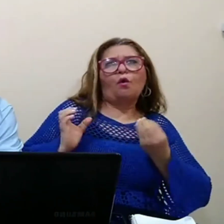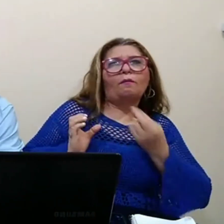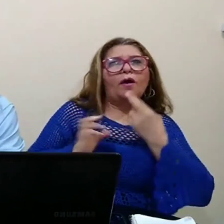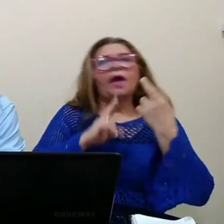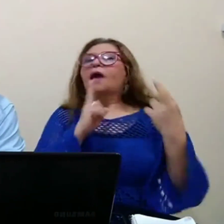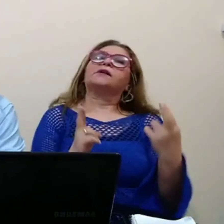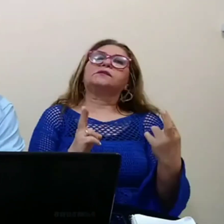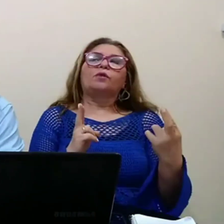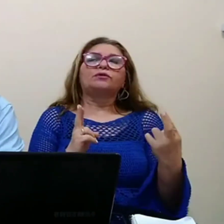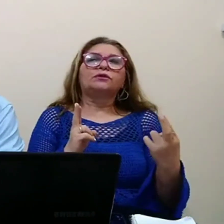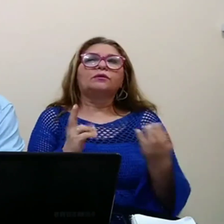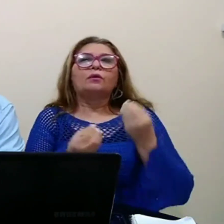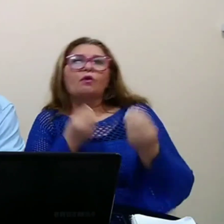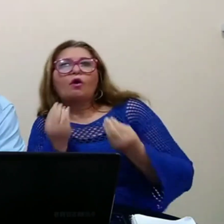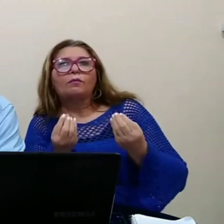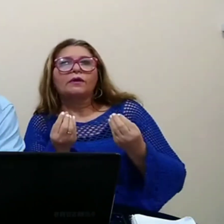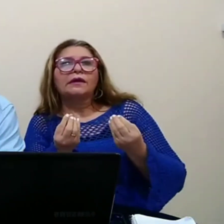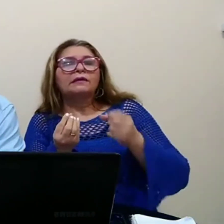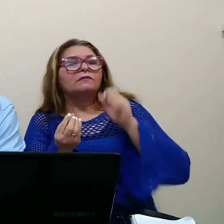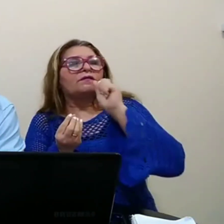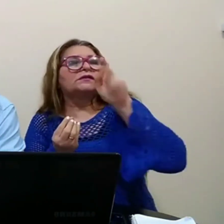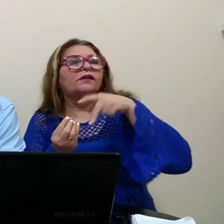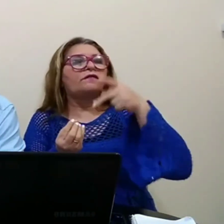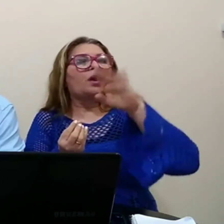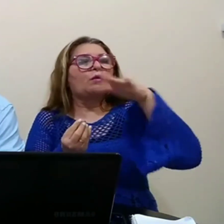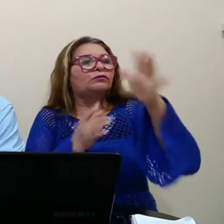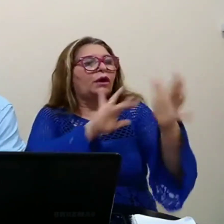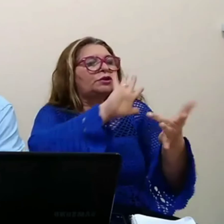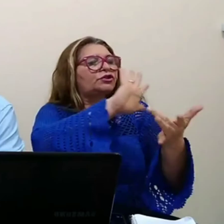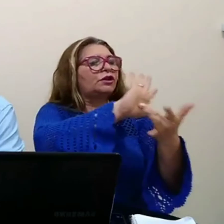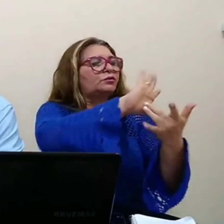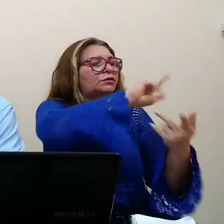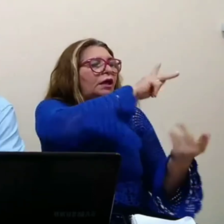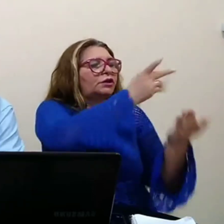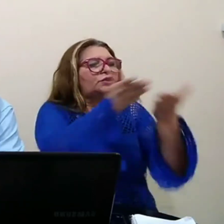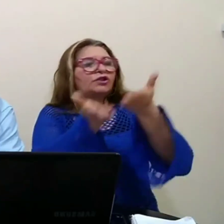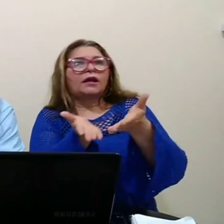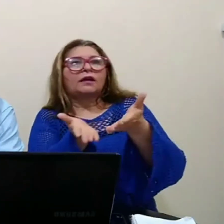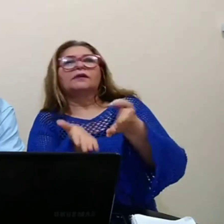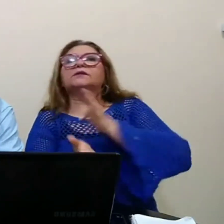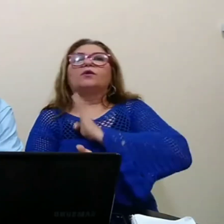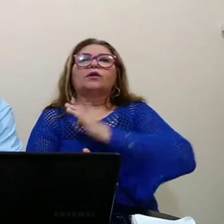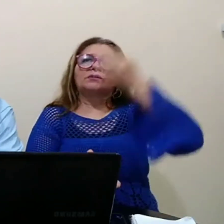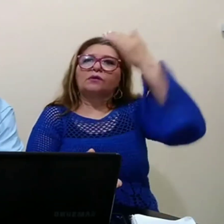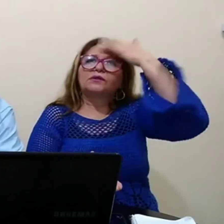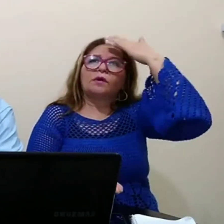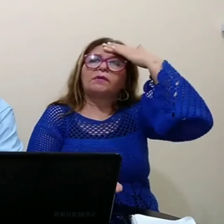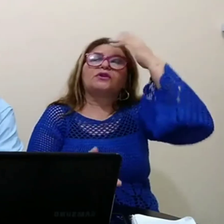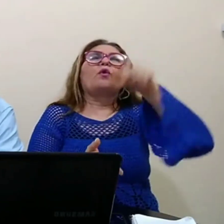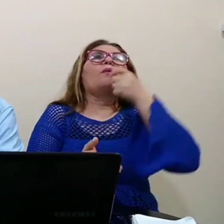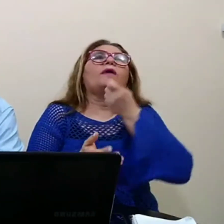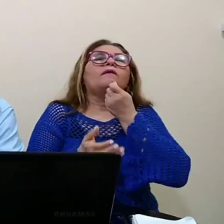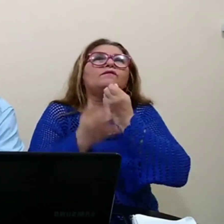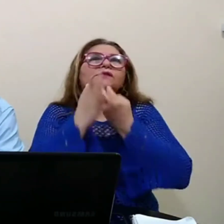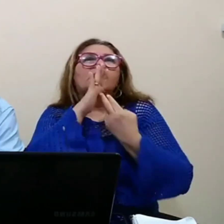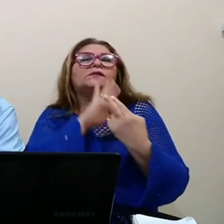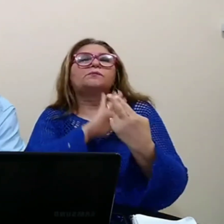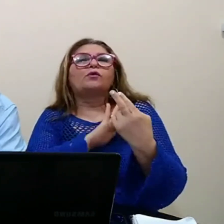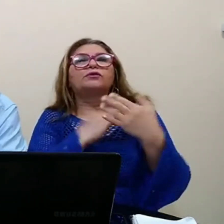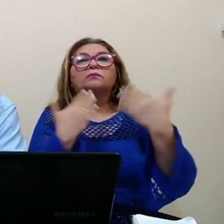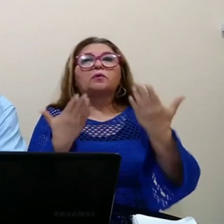no seu coração? Que resposta você tem dado quando o Evangelho tem chegado até sua mente, até o seu coração? Qual é a